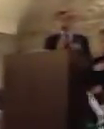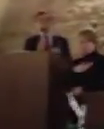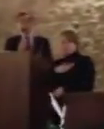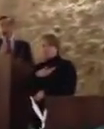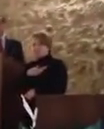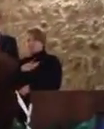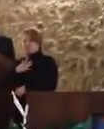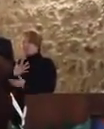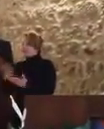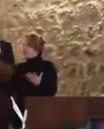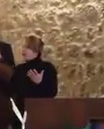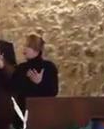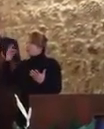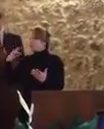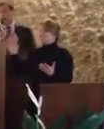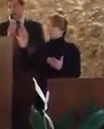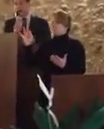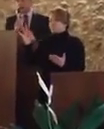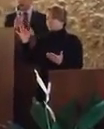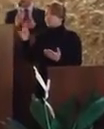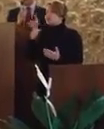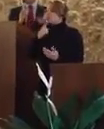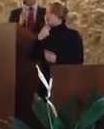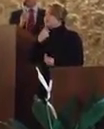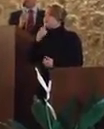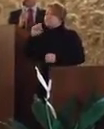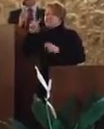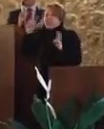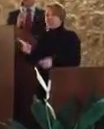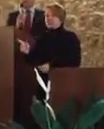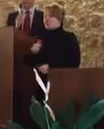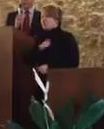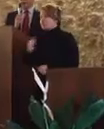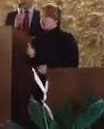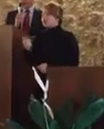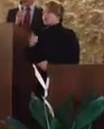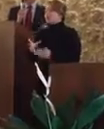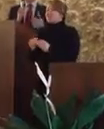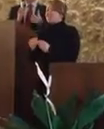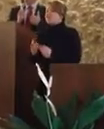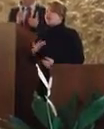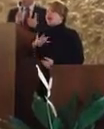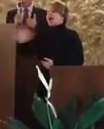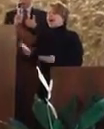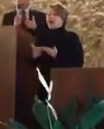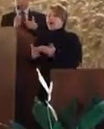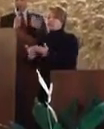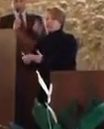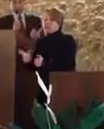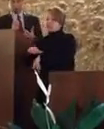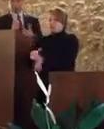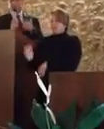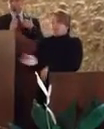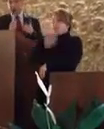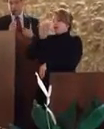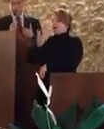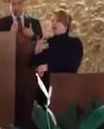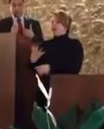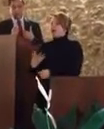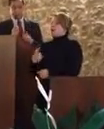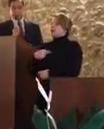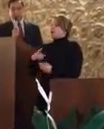grande caratteristica di tutti coloro che dedicano le proprie energie a favore degli altri, levando tempo, levando risorse